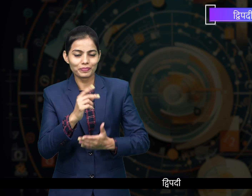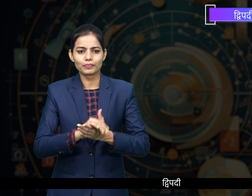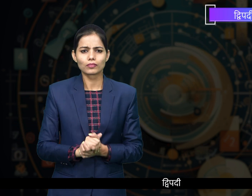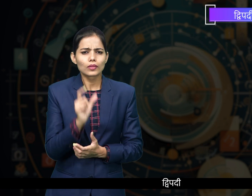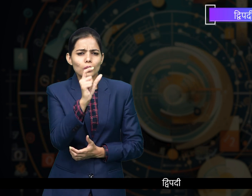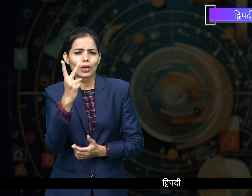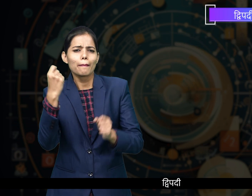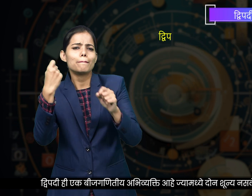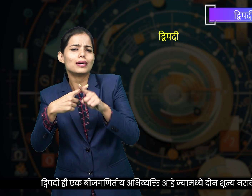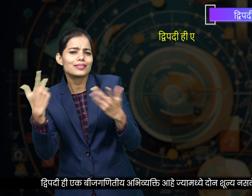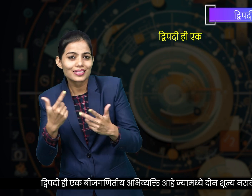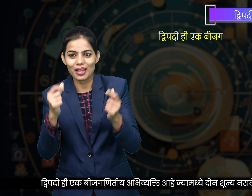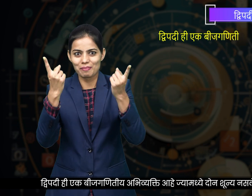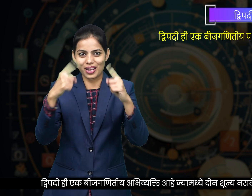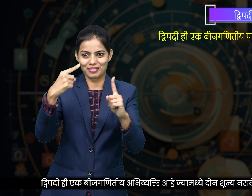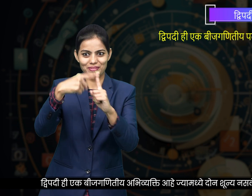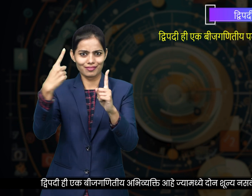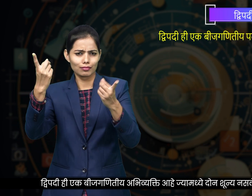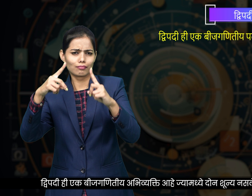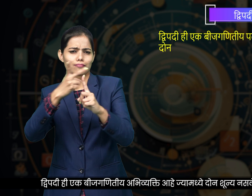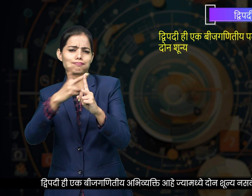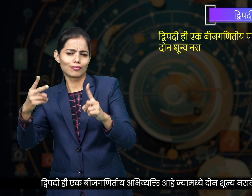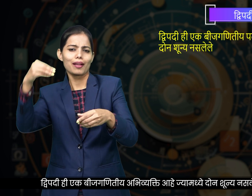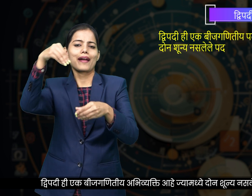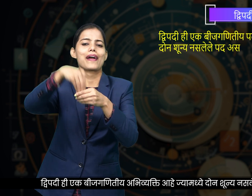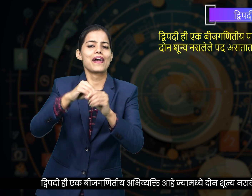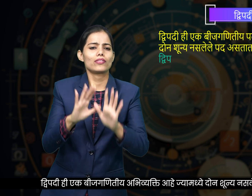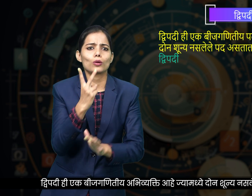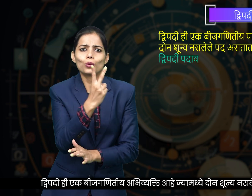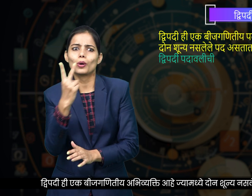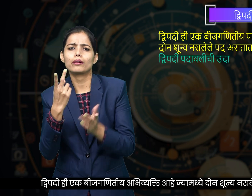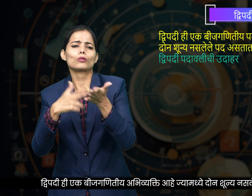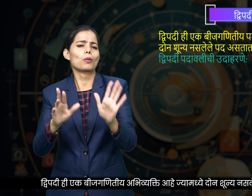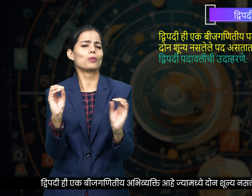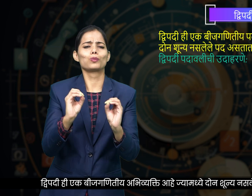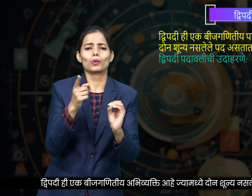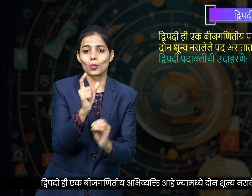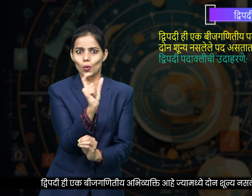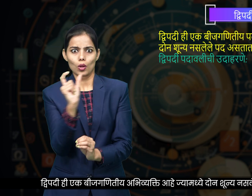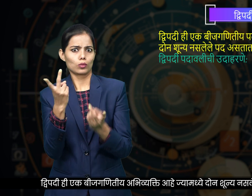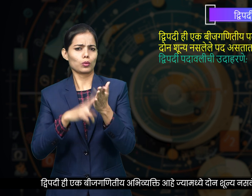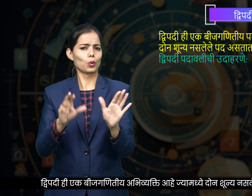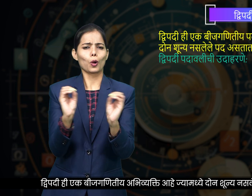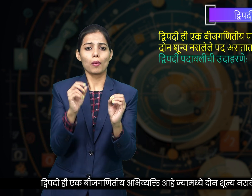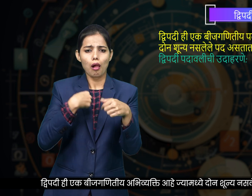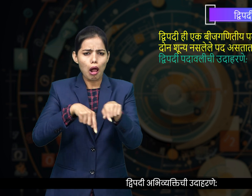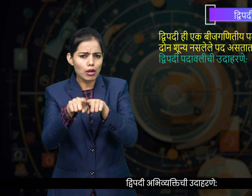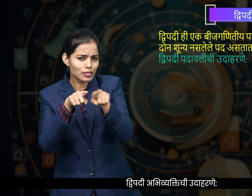द्विपदी. द्विपदी ही एक बीजगणितीय अभिव्यक्ती आहे ज्यामध्ये 2 शून्य नसलेले पद